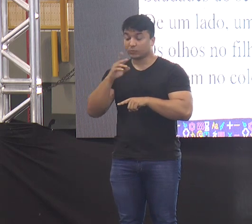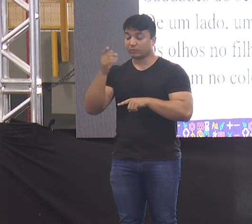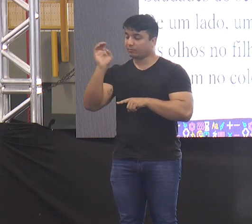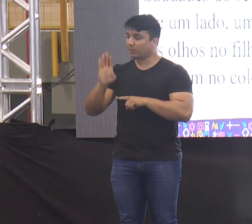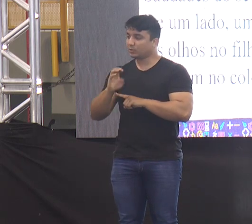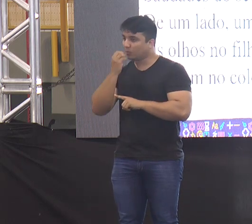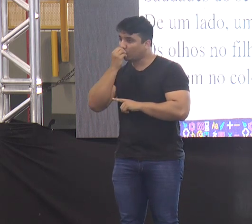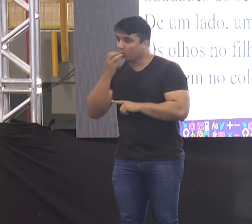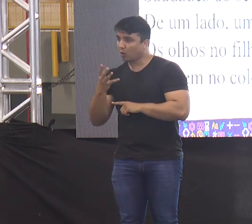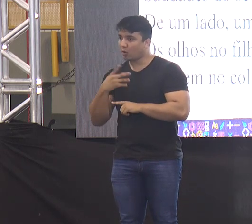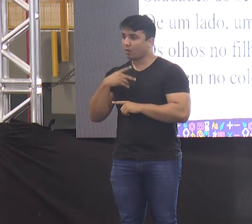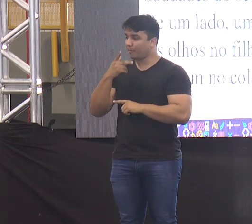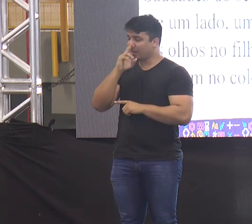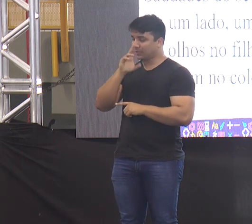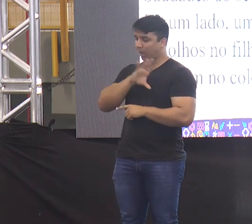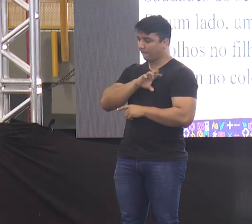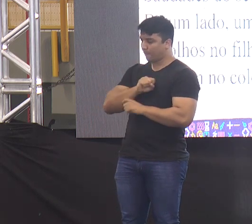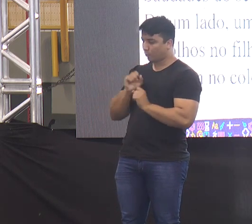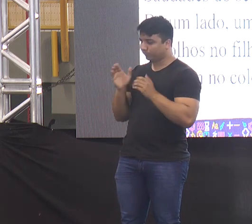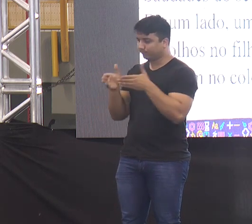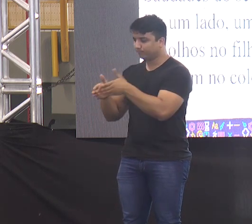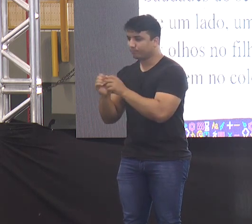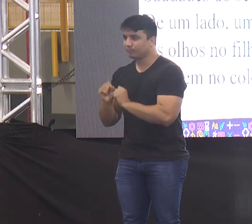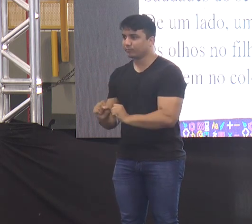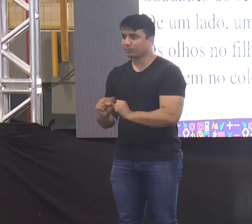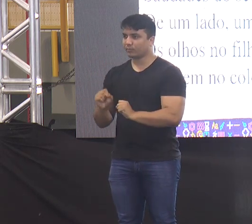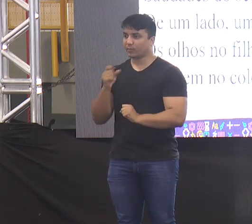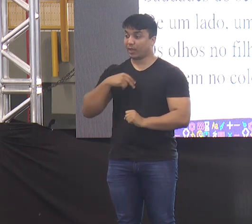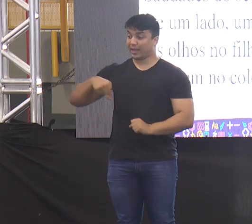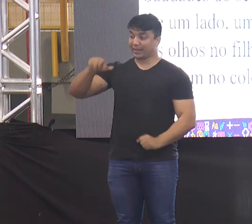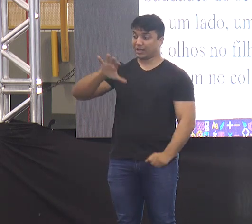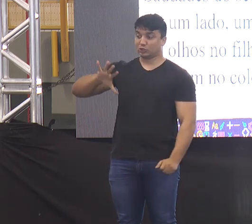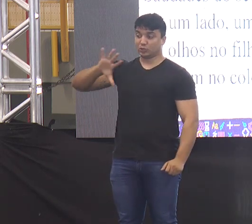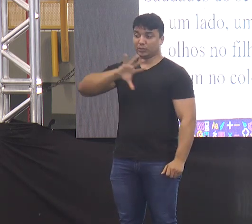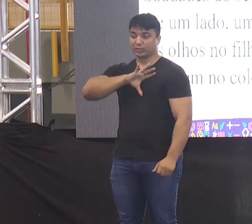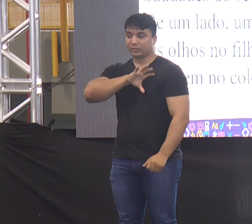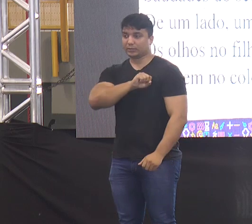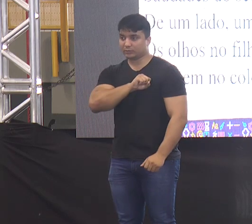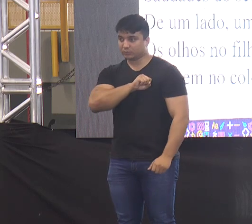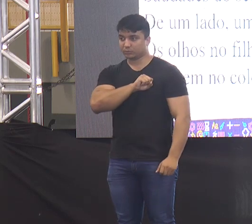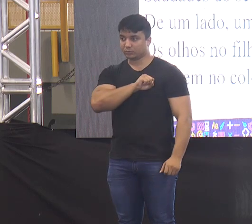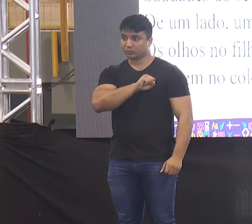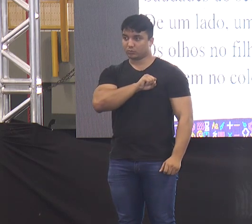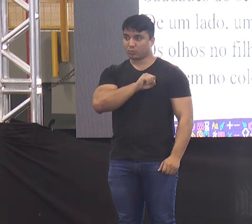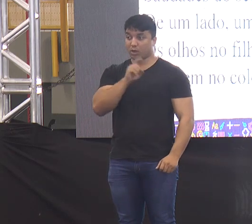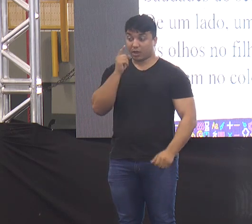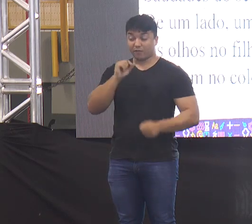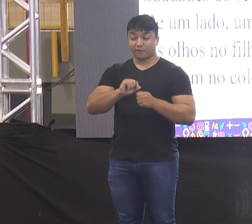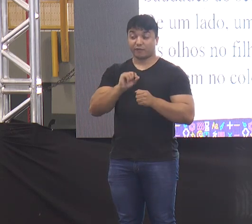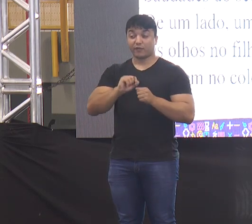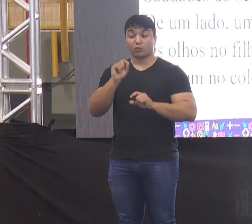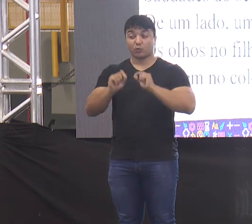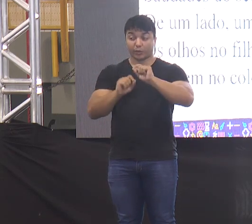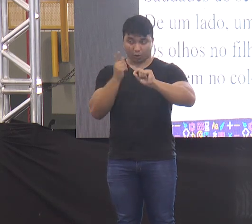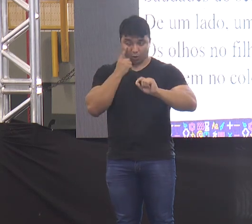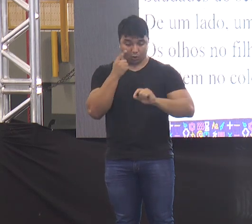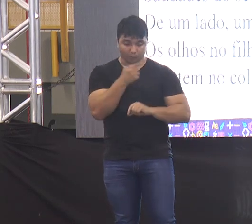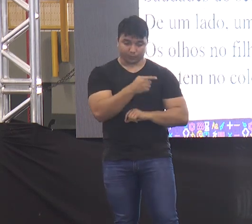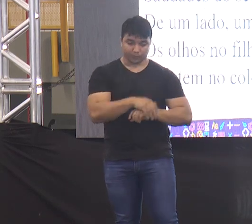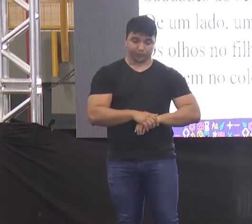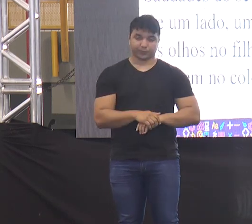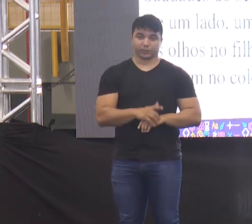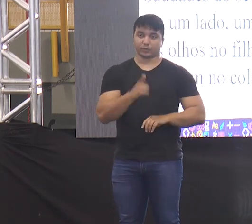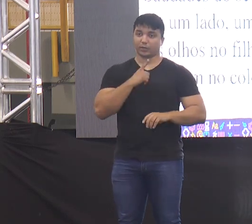digno de ser amado. A ideia de nacionalismo que eu trago e que eu preciso enfatizar. Aí o que ele faz?